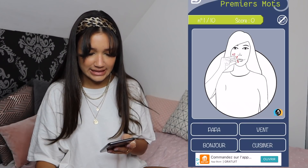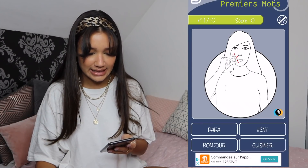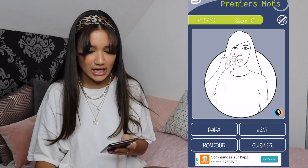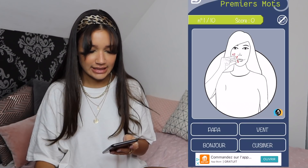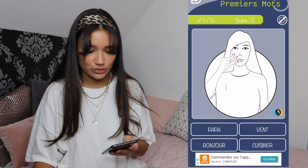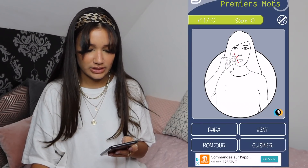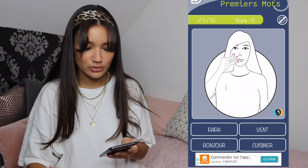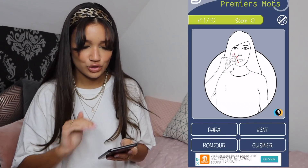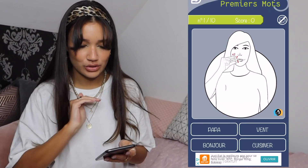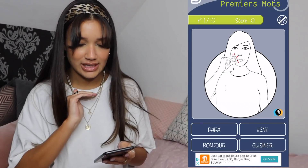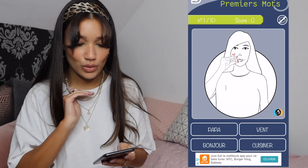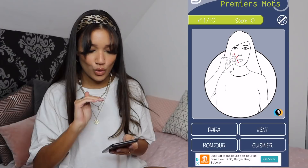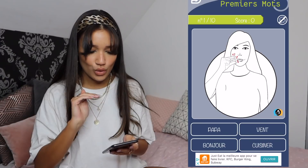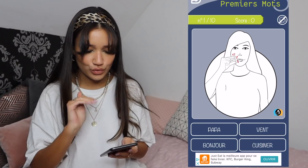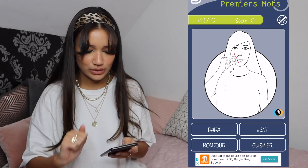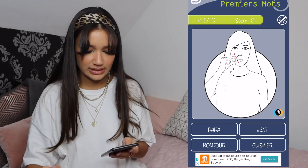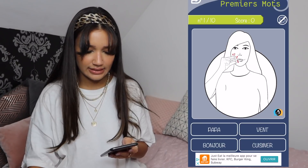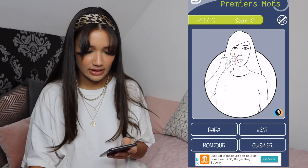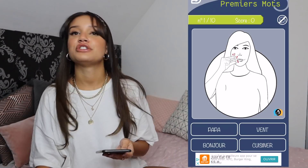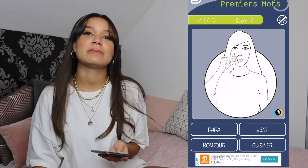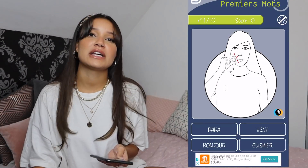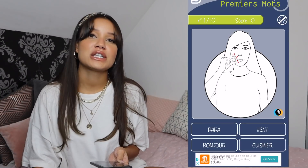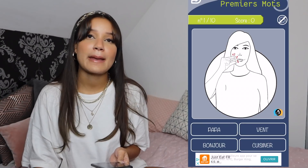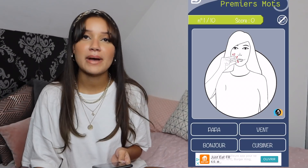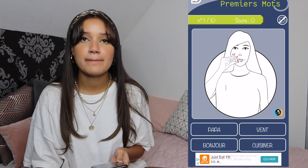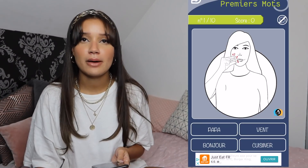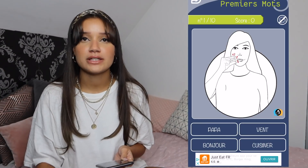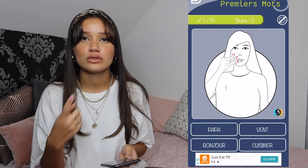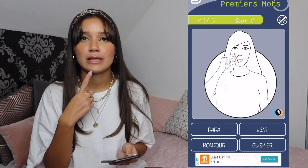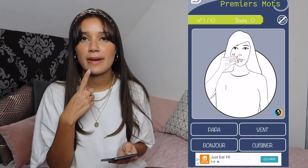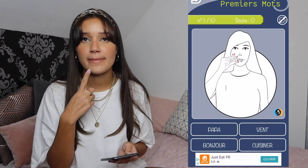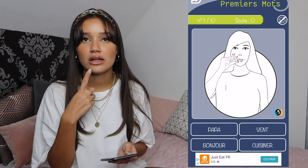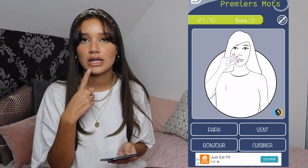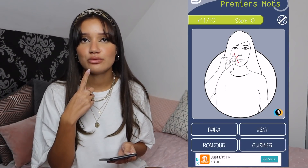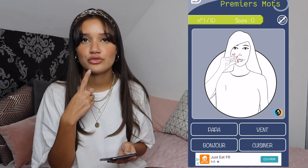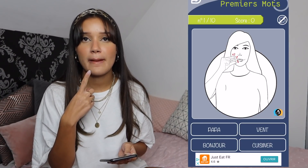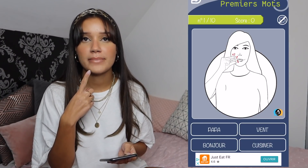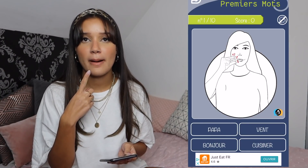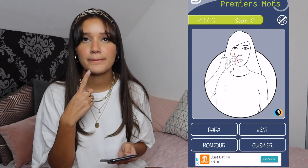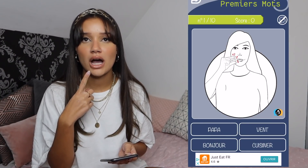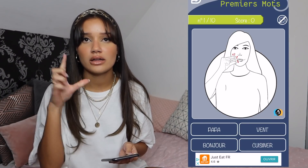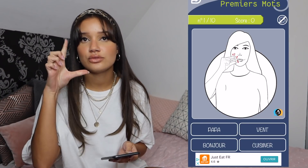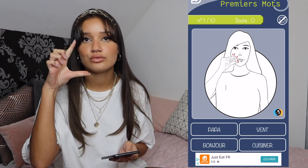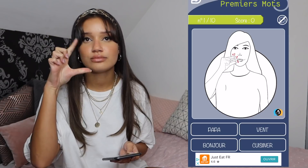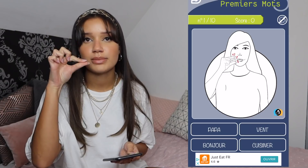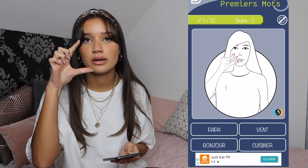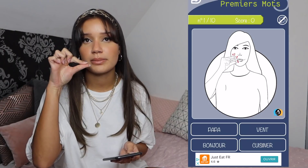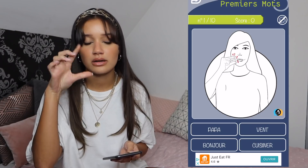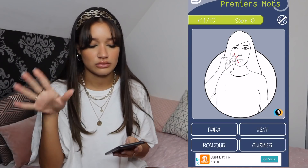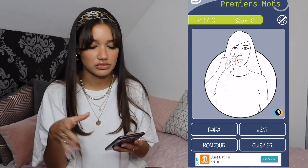cuisiner? Très honnêtement, j'en ai aucune idée. Je sais pas, je dirais papa parce que c'est papa, la bouche fait papa et du coup papa. Donc je